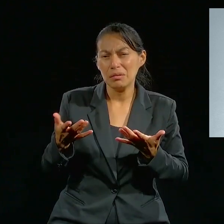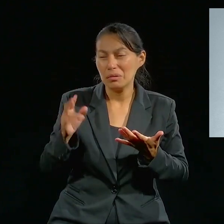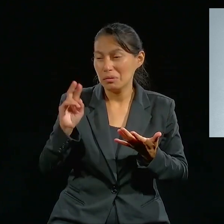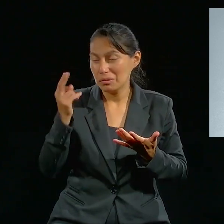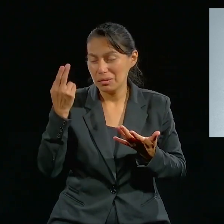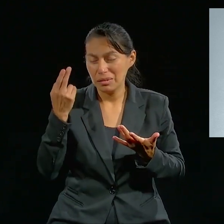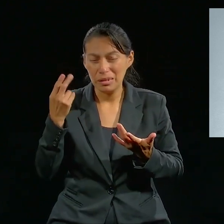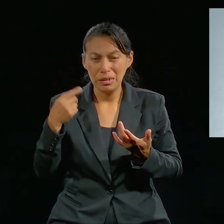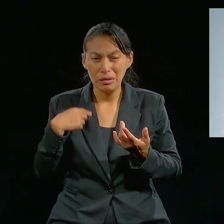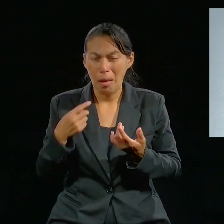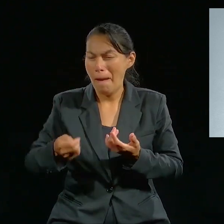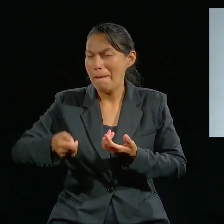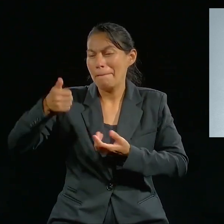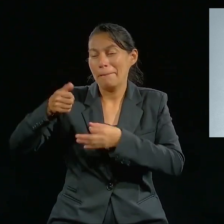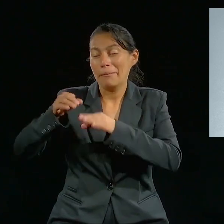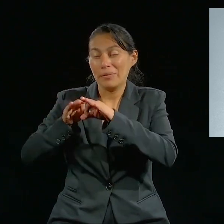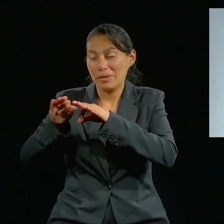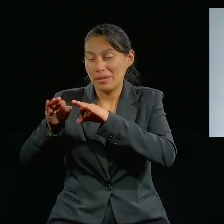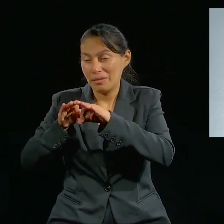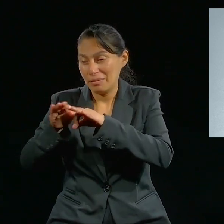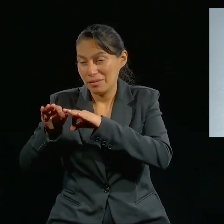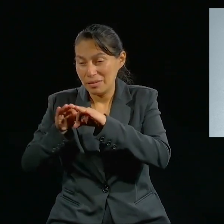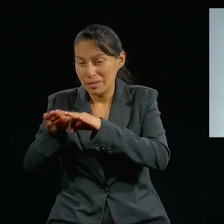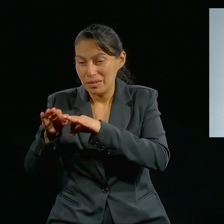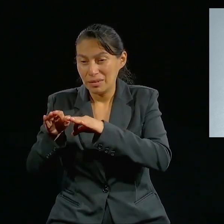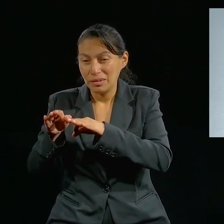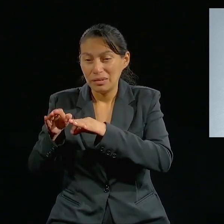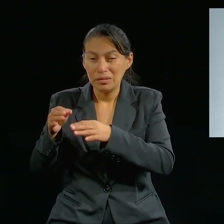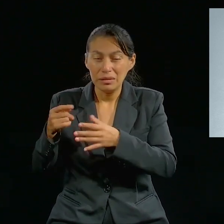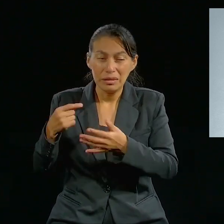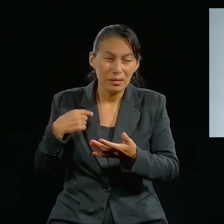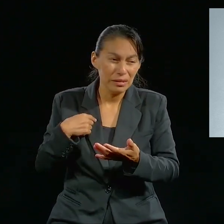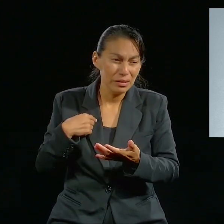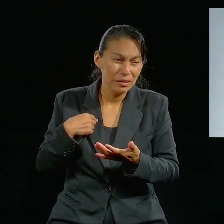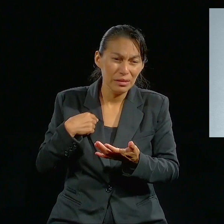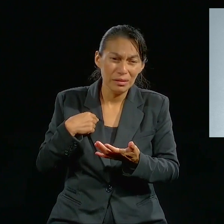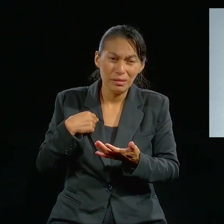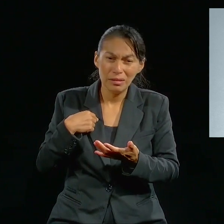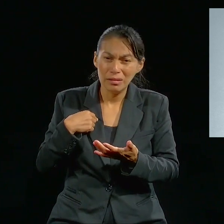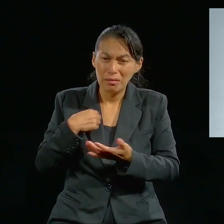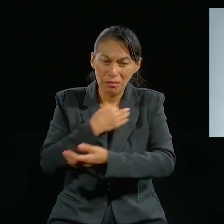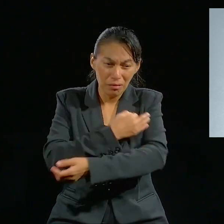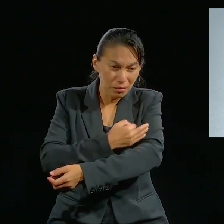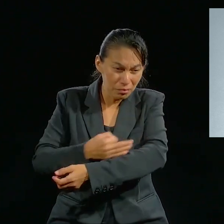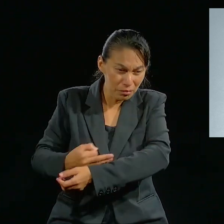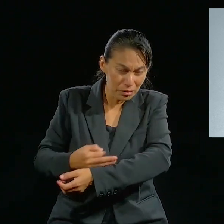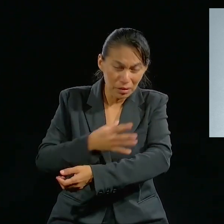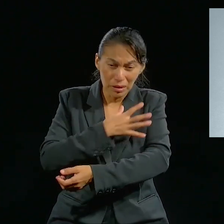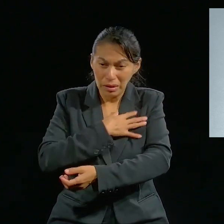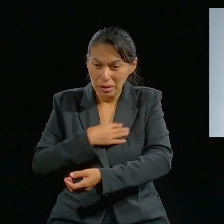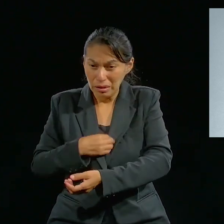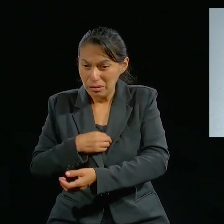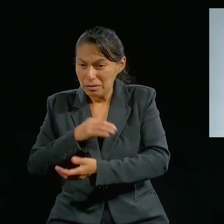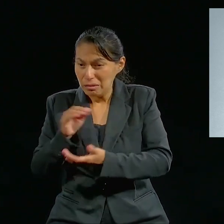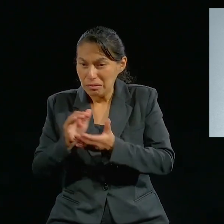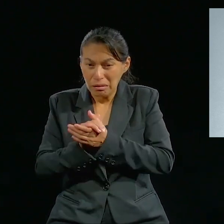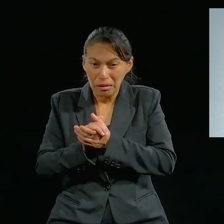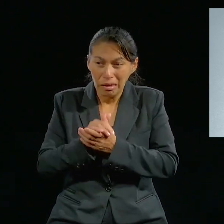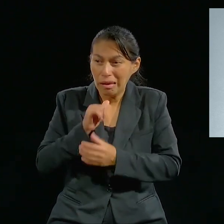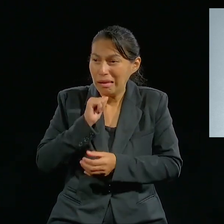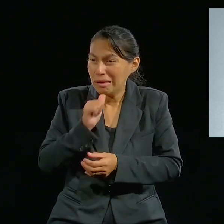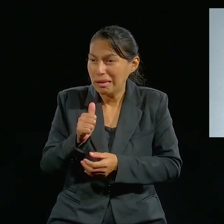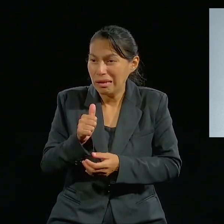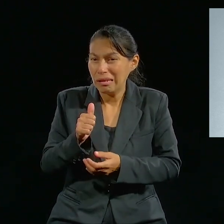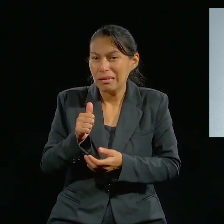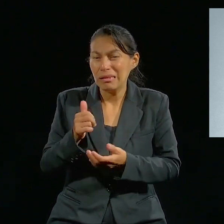era la primera vez que trabajaba pensé en que no había tenido una familia o el sueño de